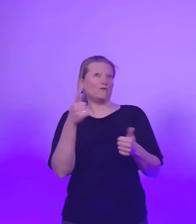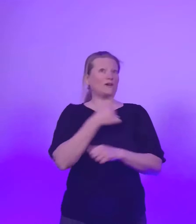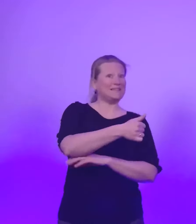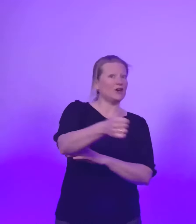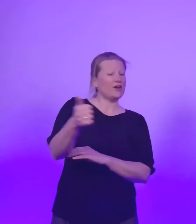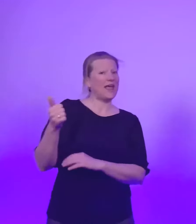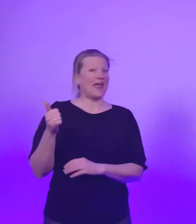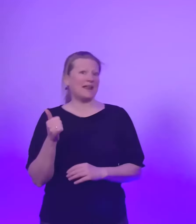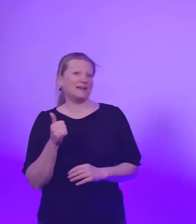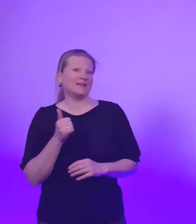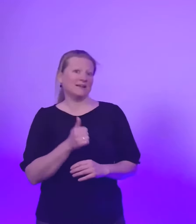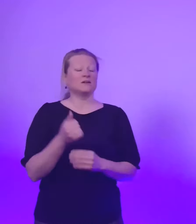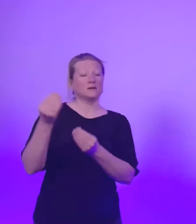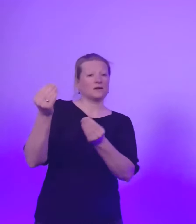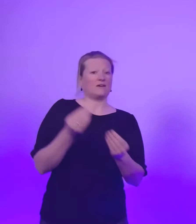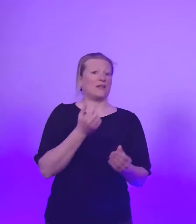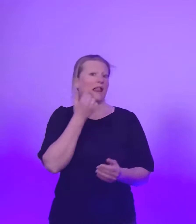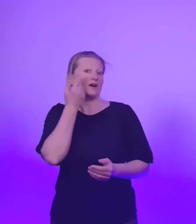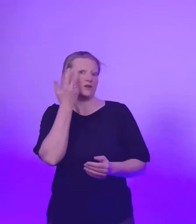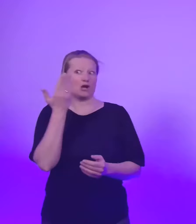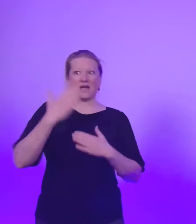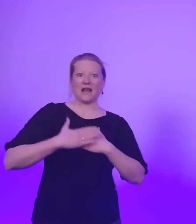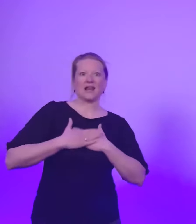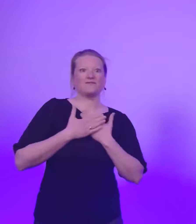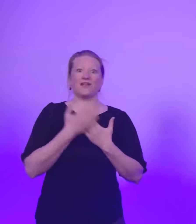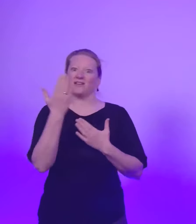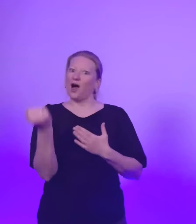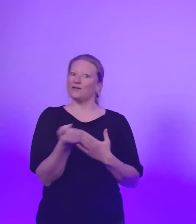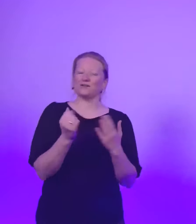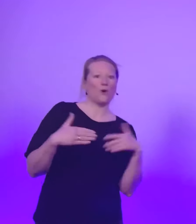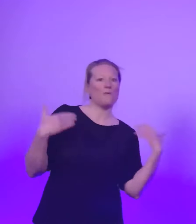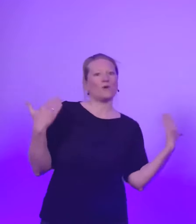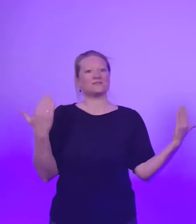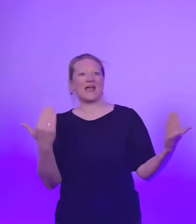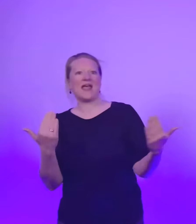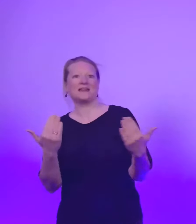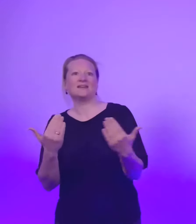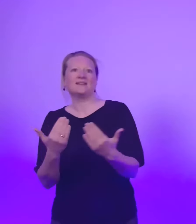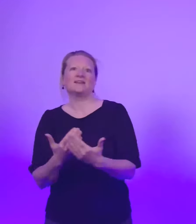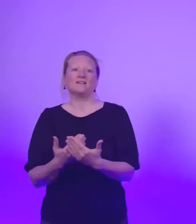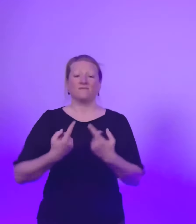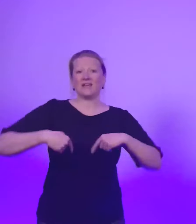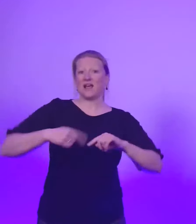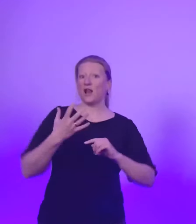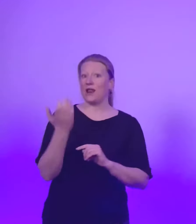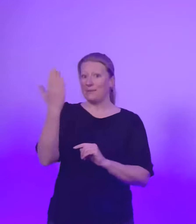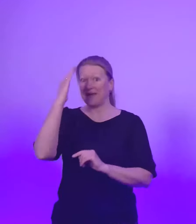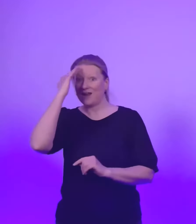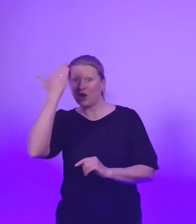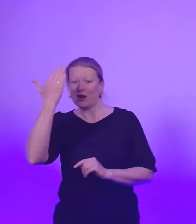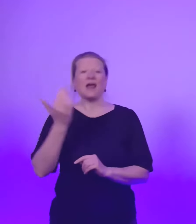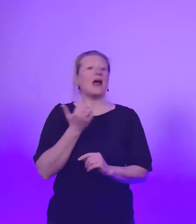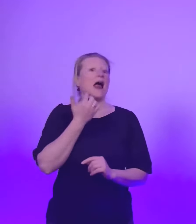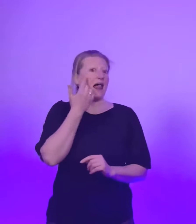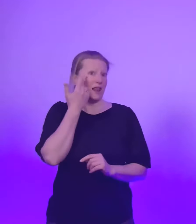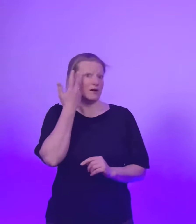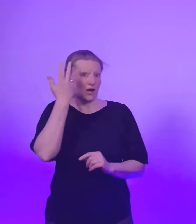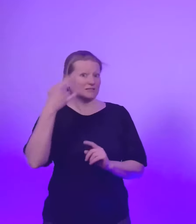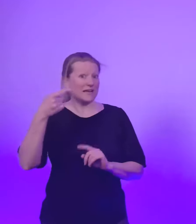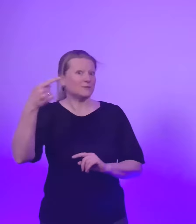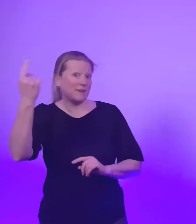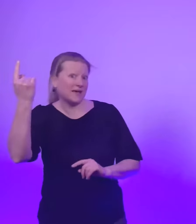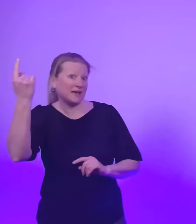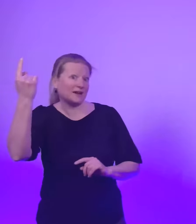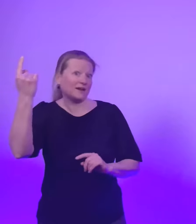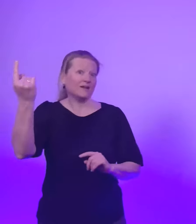voor iedereen. Geeft ons elke dag zijn liefde, hij is altijd om ons heen. En wij willen hem kennen, elke dag